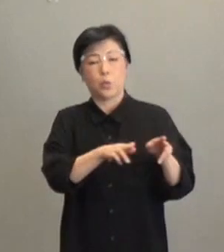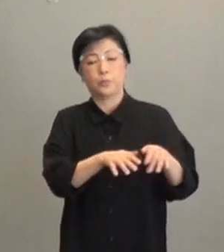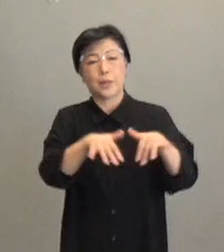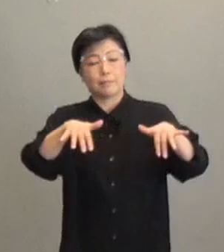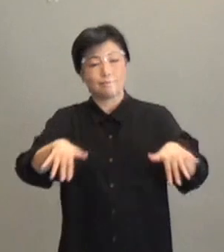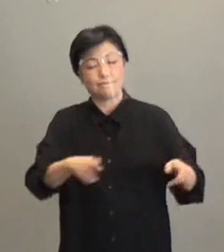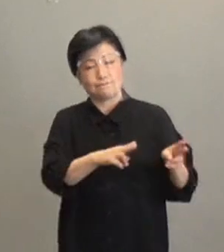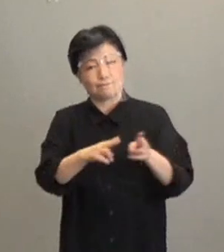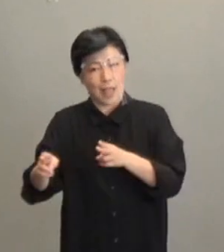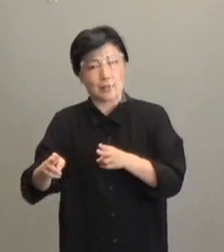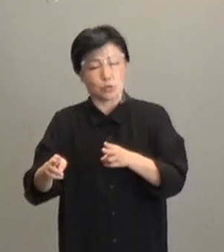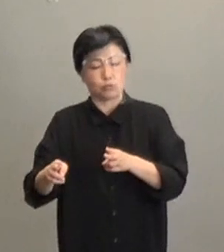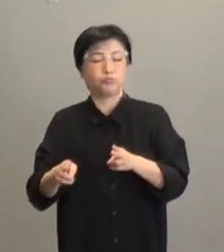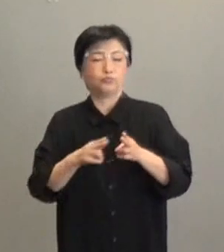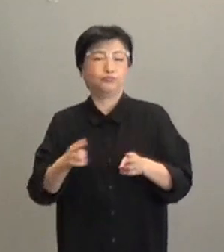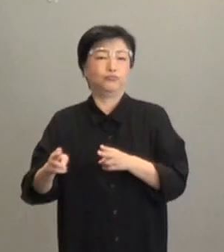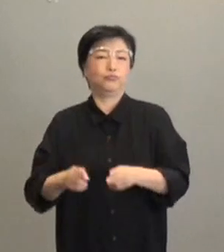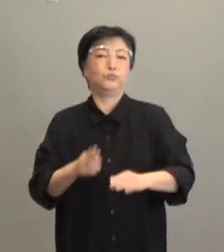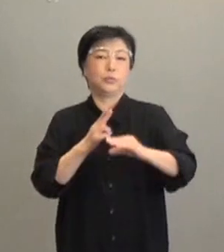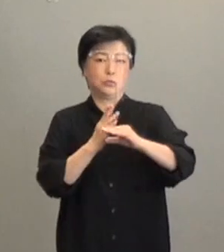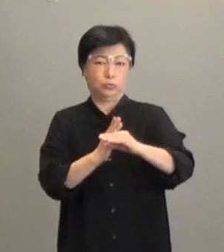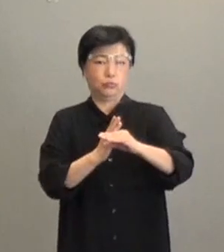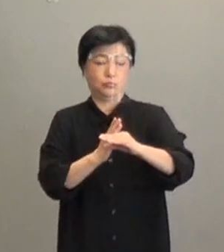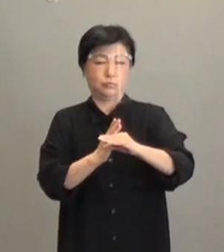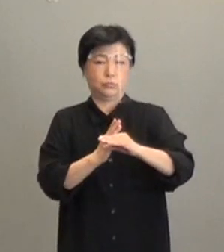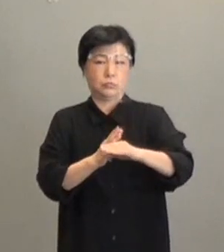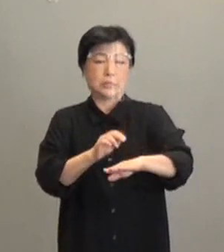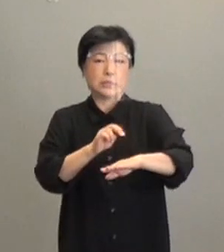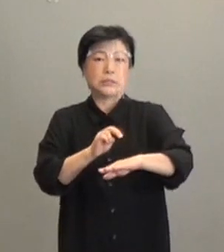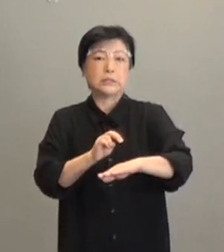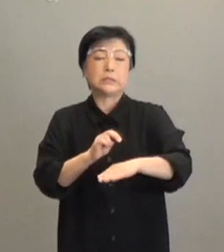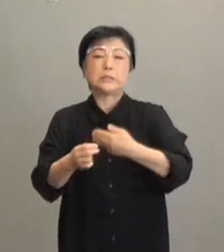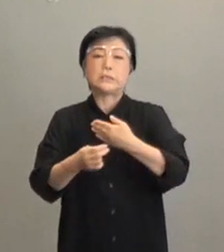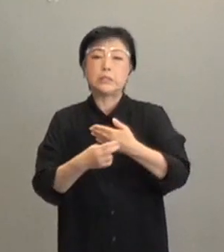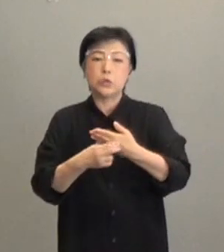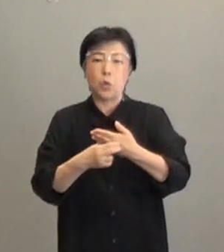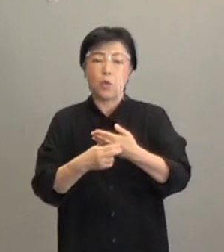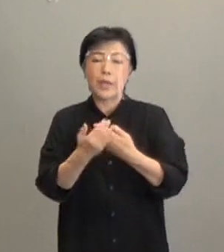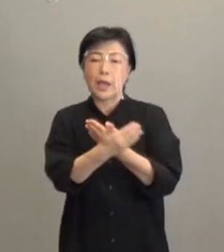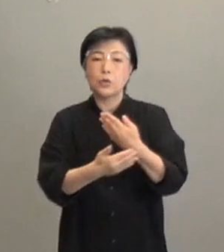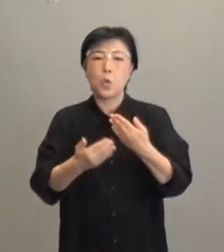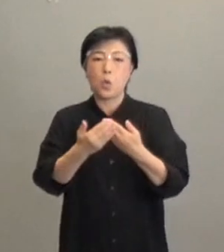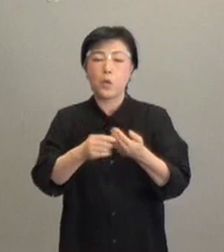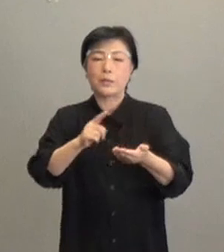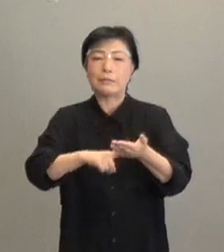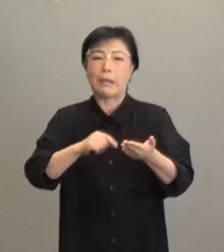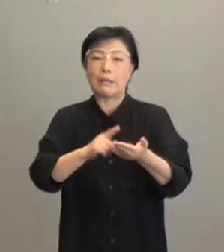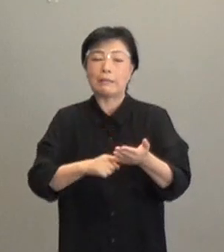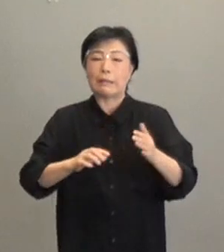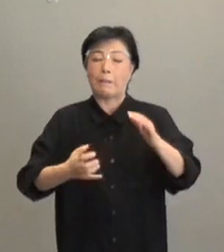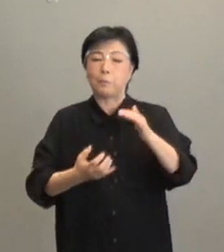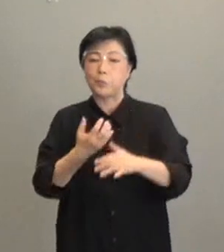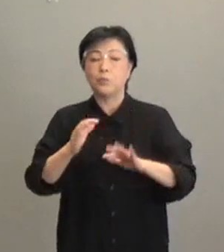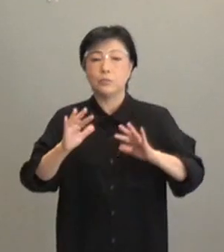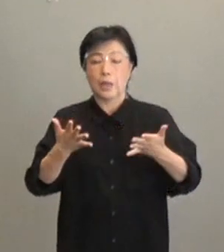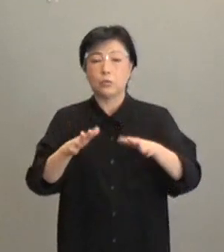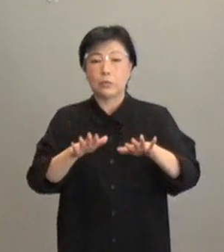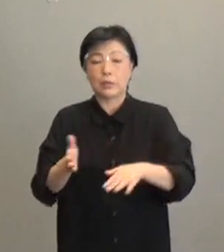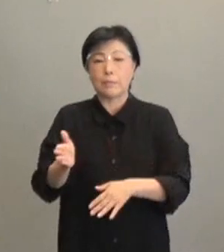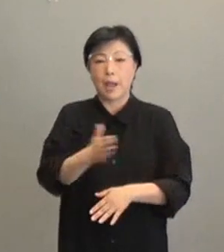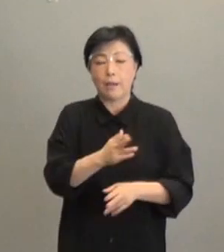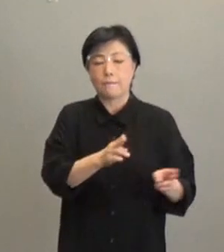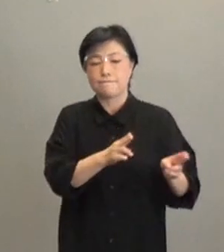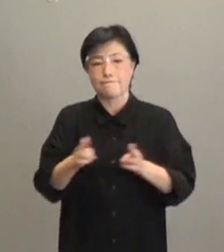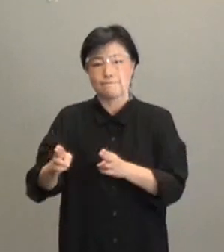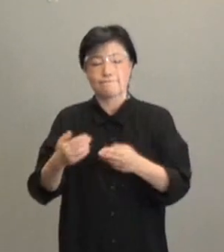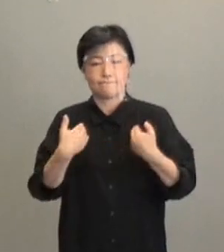備を進めているところです。治療や療養に不足が生じないよう、今のうちから大幅な確保を進めてい